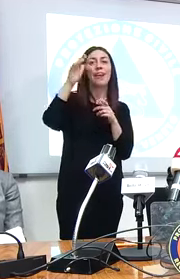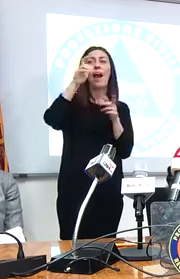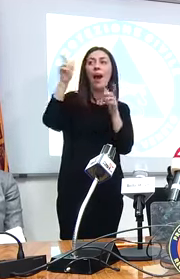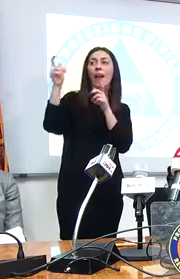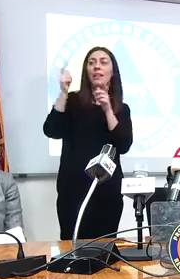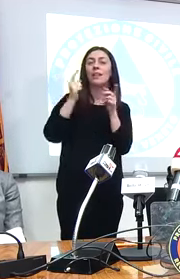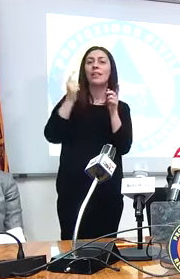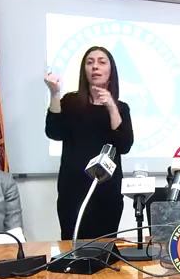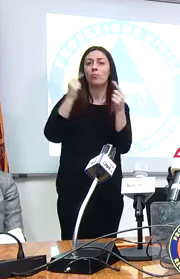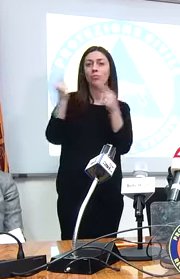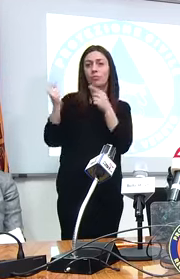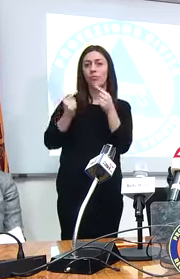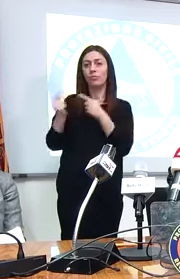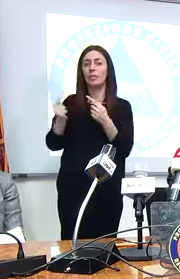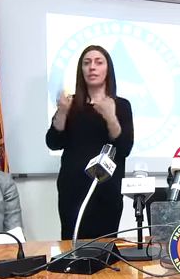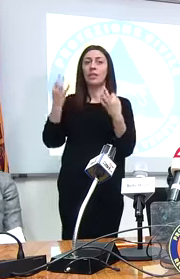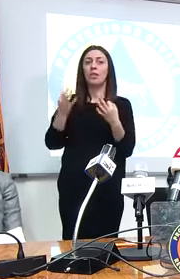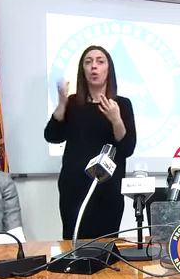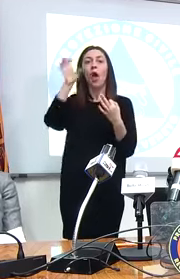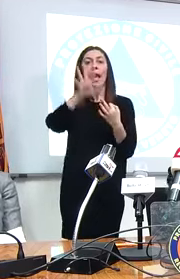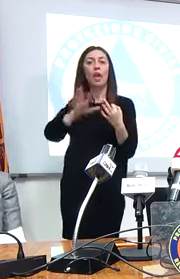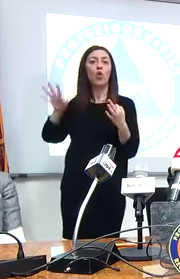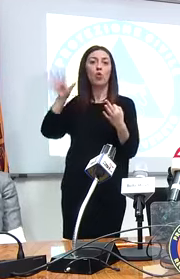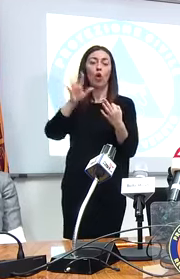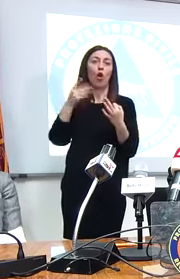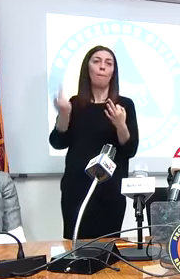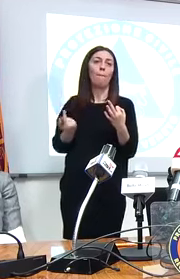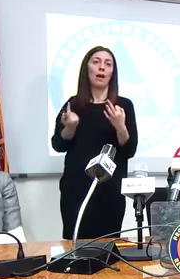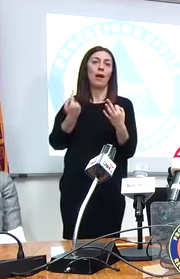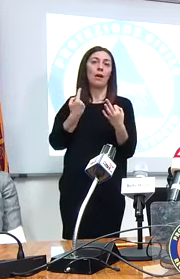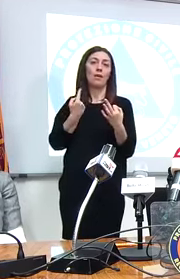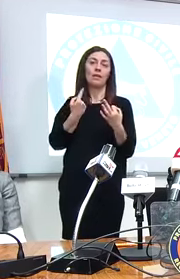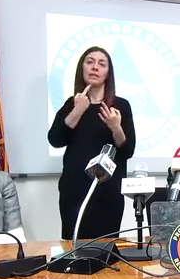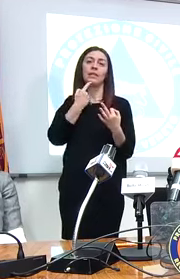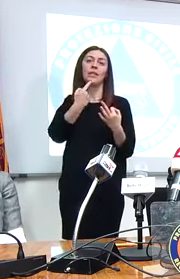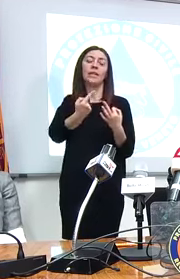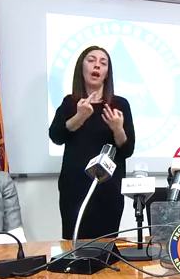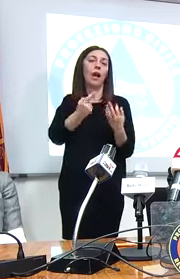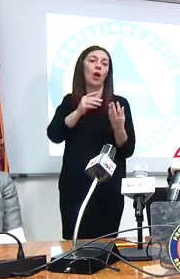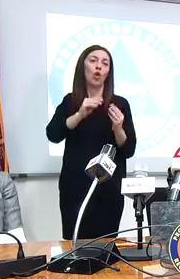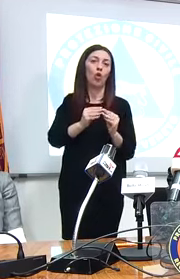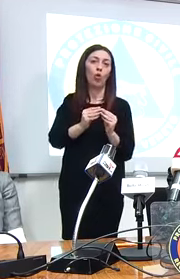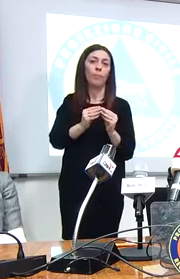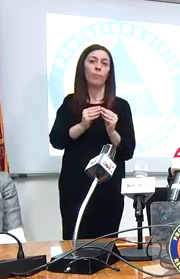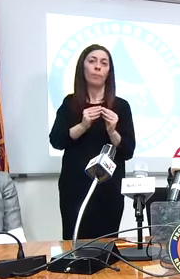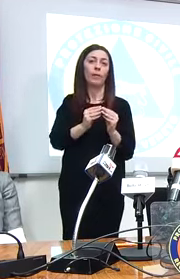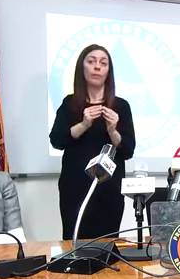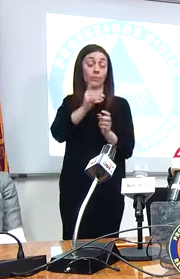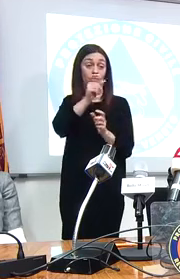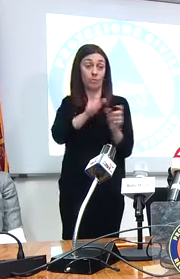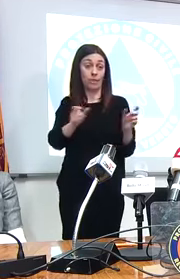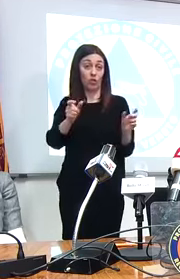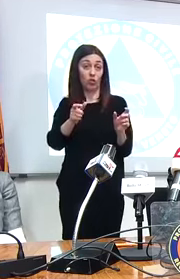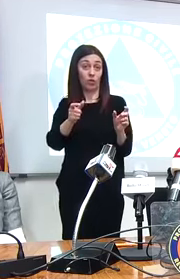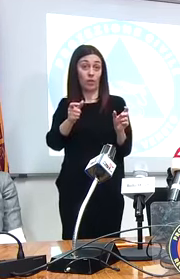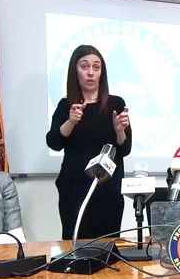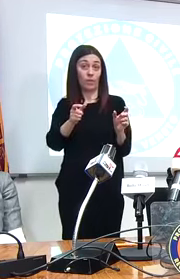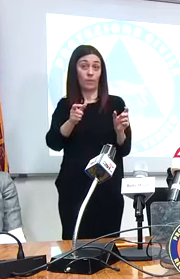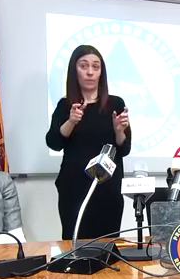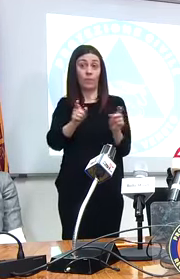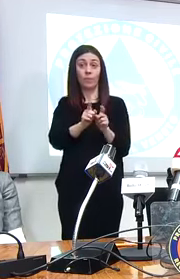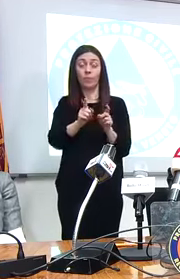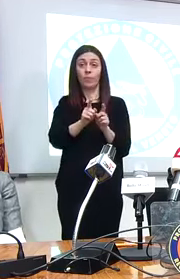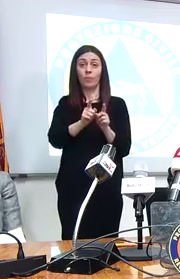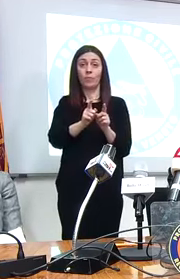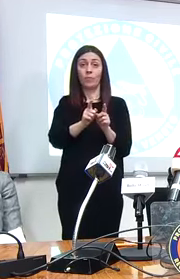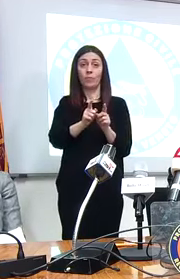delle indicazioni europee, quantomeno per quanto riguarda la sorveglianza dei soggetti, insomma, la sorveglianza continua,